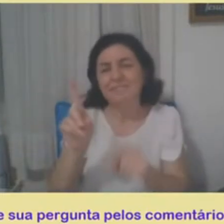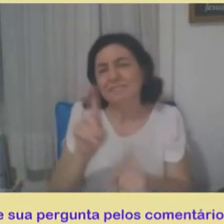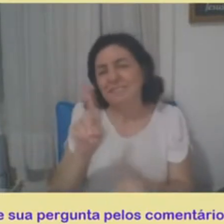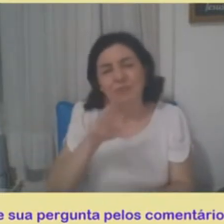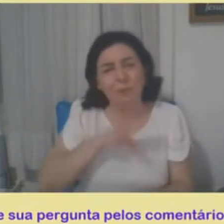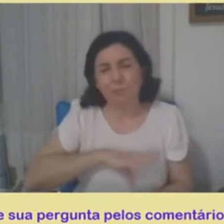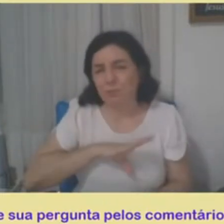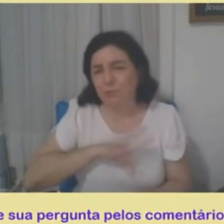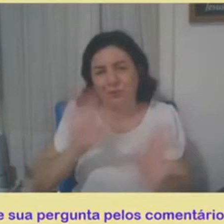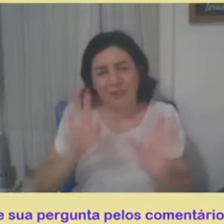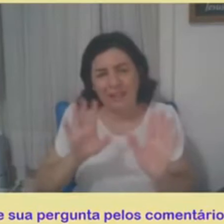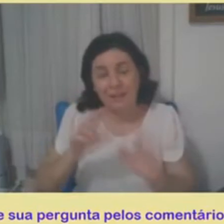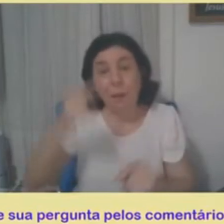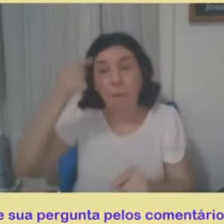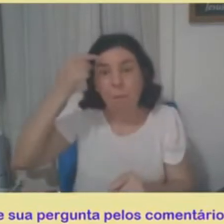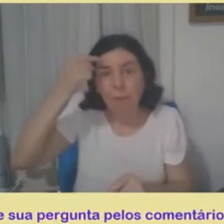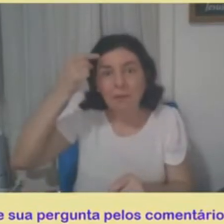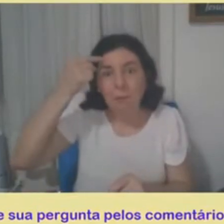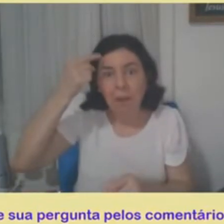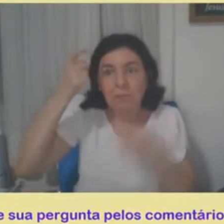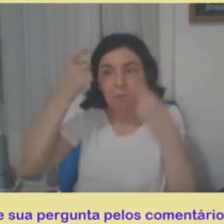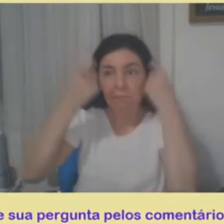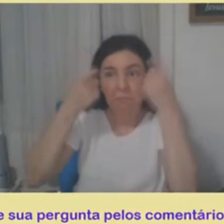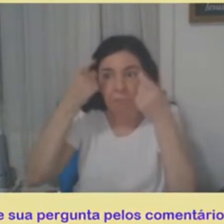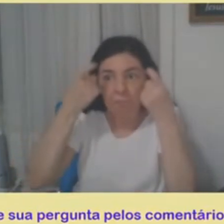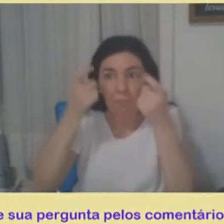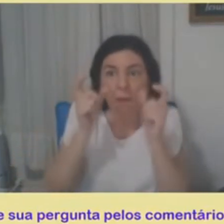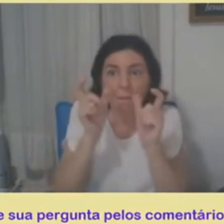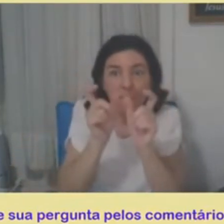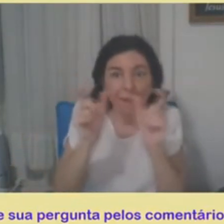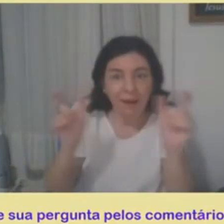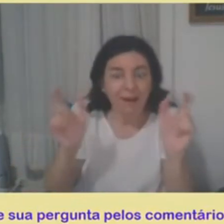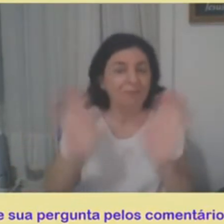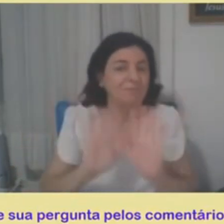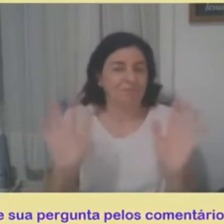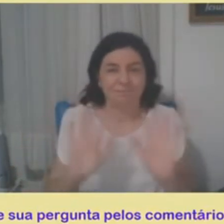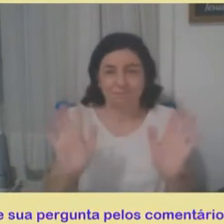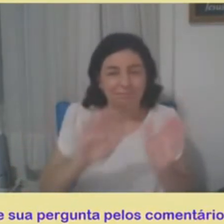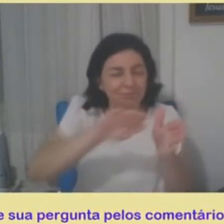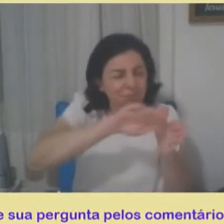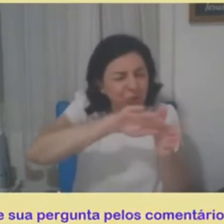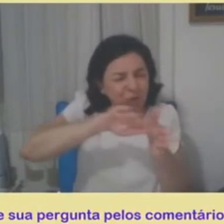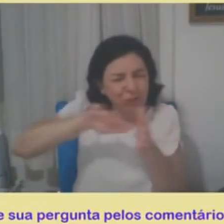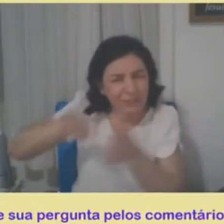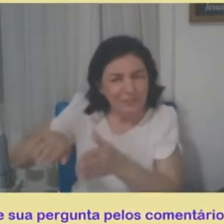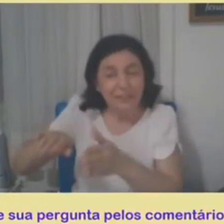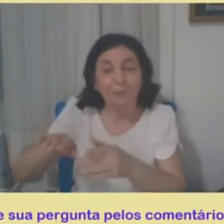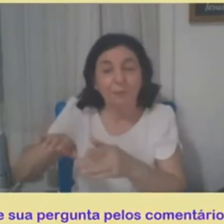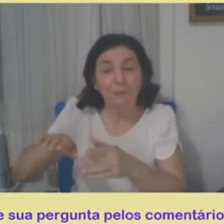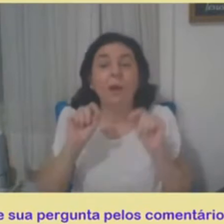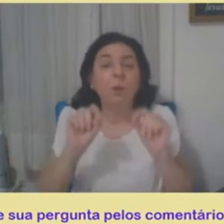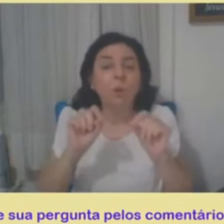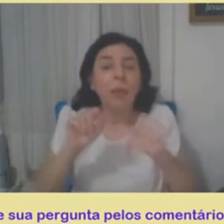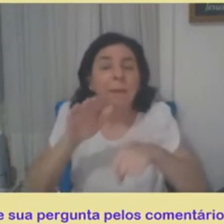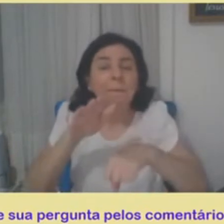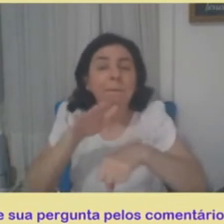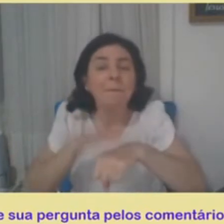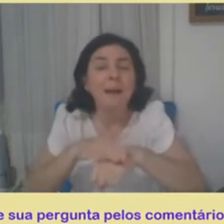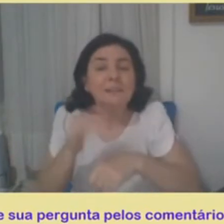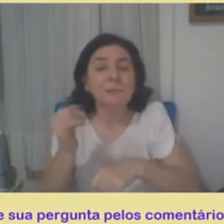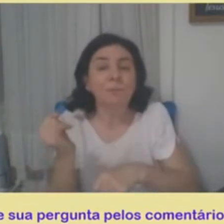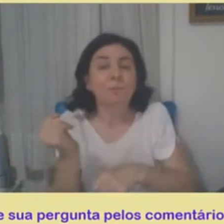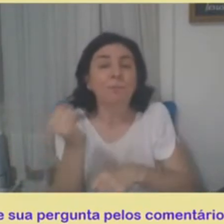Já pensou raiz quadrada? Não vamos pela palavra do português. Então eu fico um pouco preocupada, as pessoas